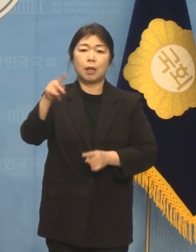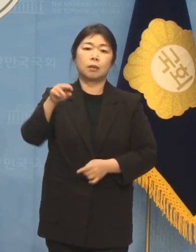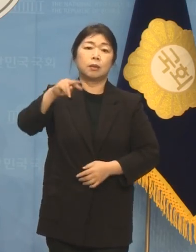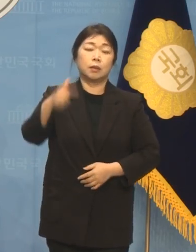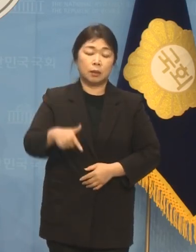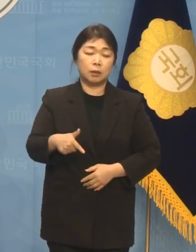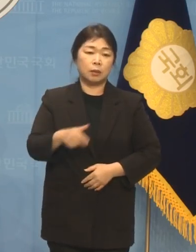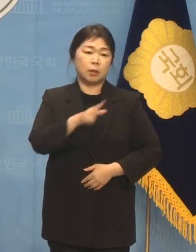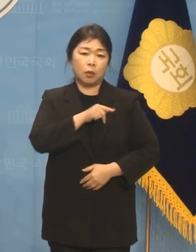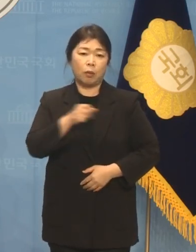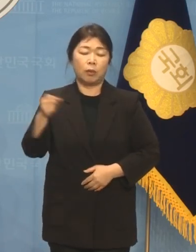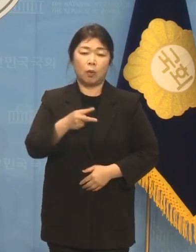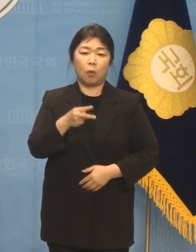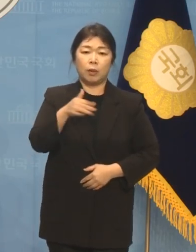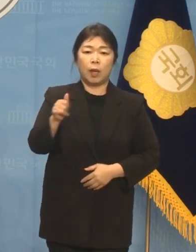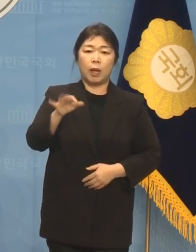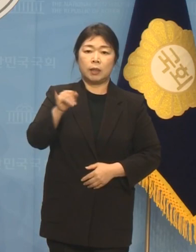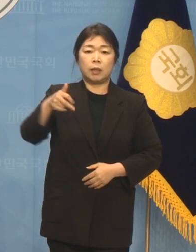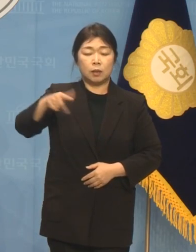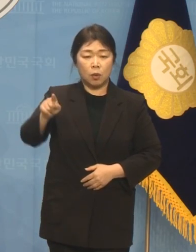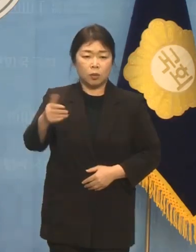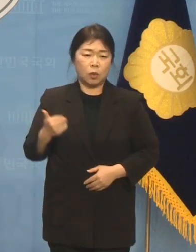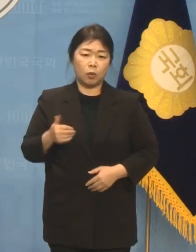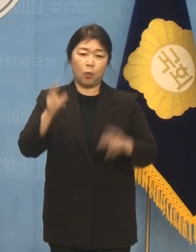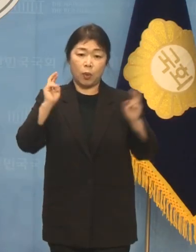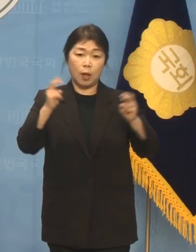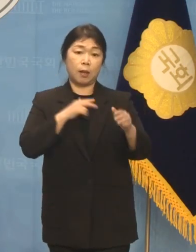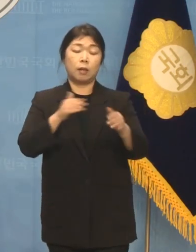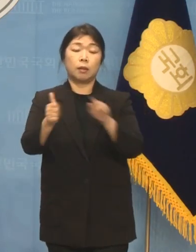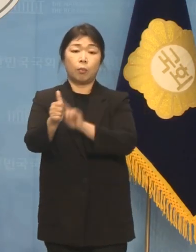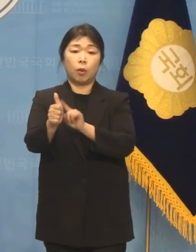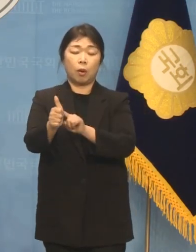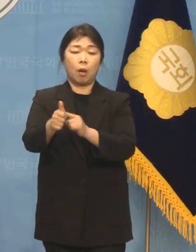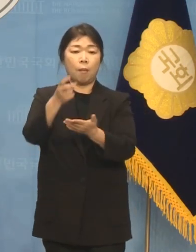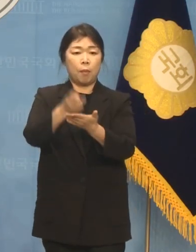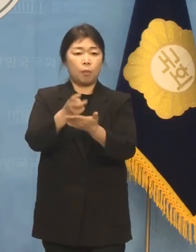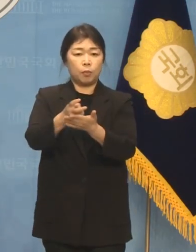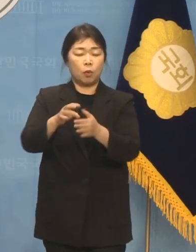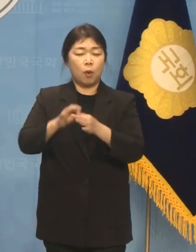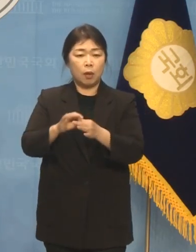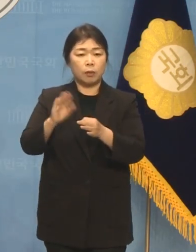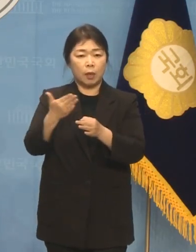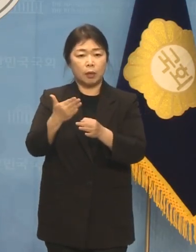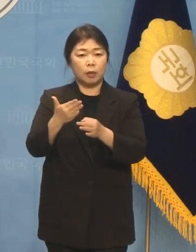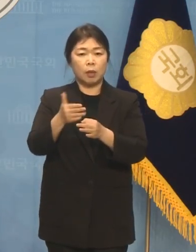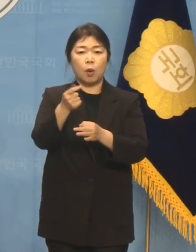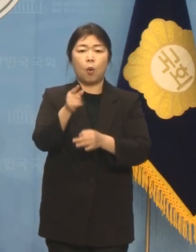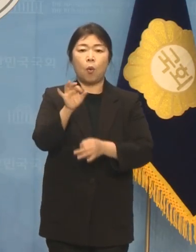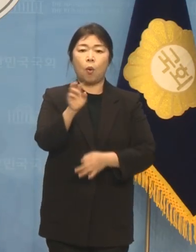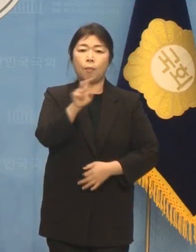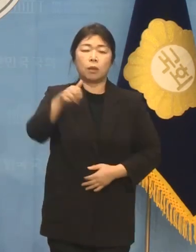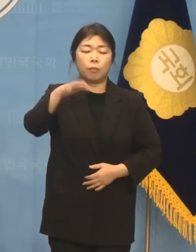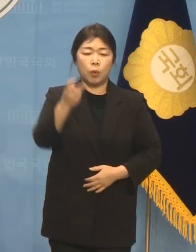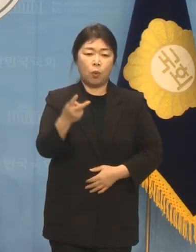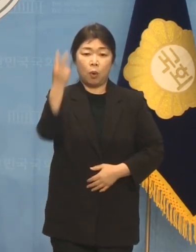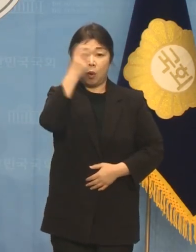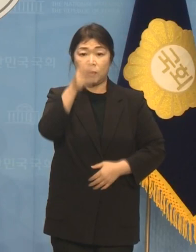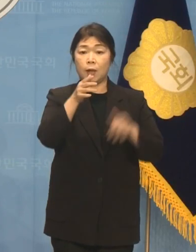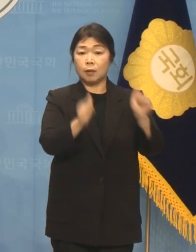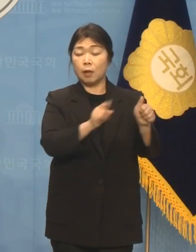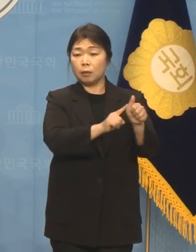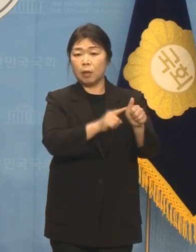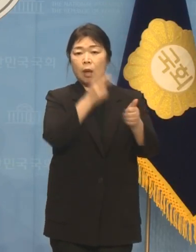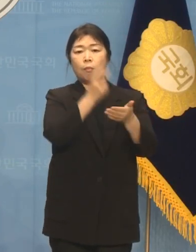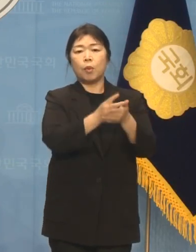네이처 리퍼블릭 전 정운호 대표의 법조비리 게이트에 연류된 홍만표 전 검사장을